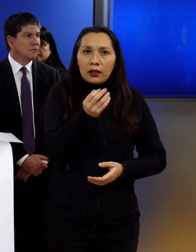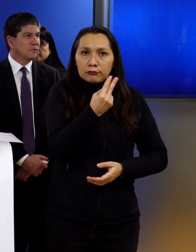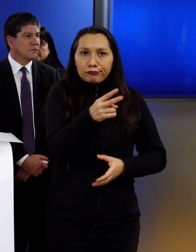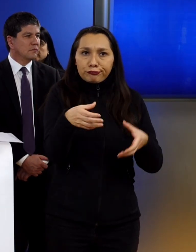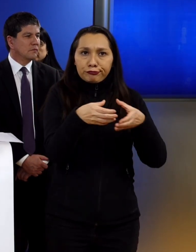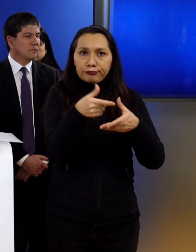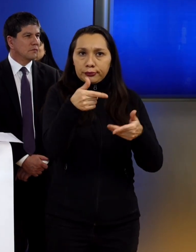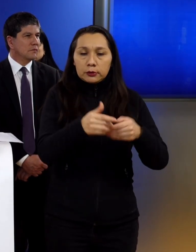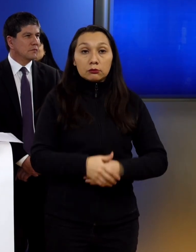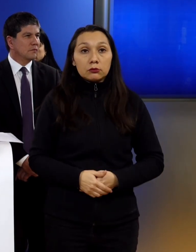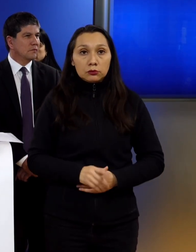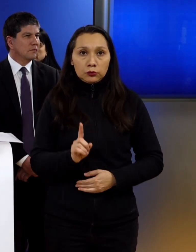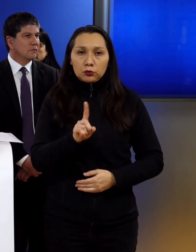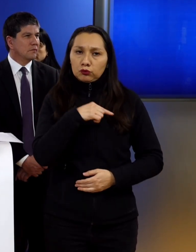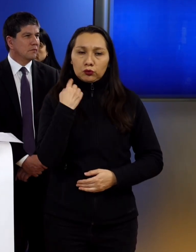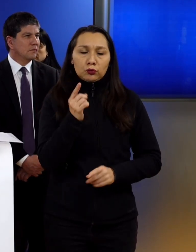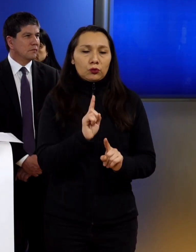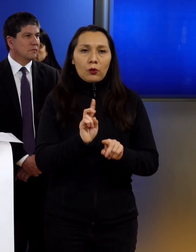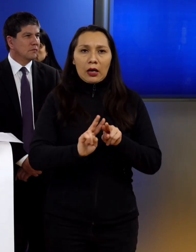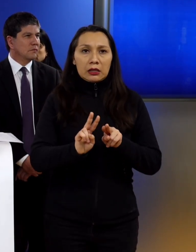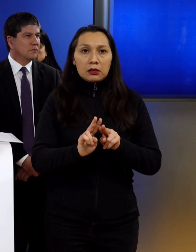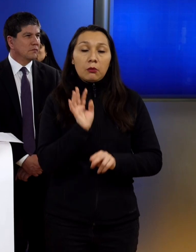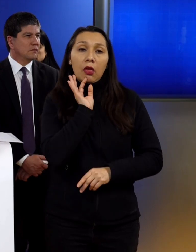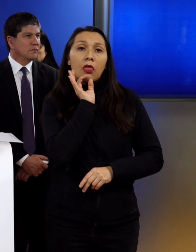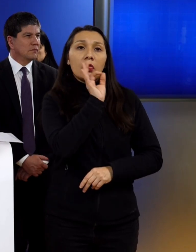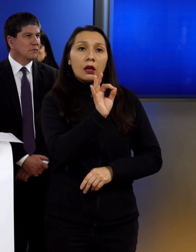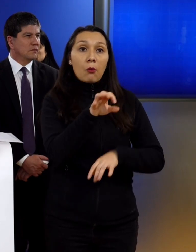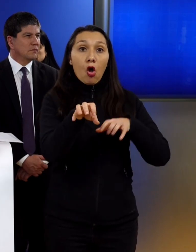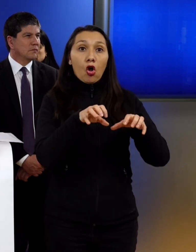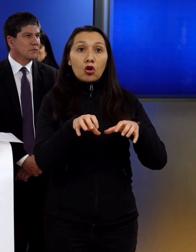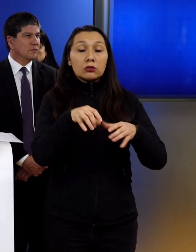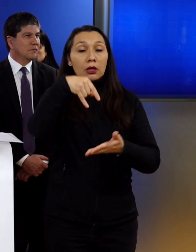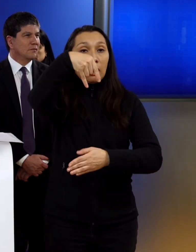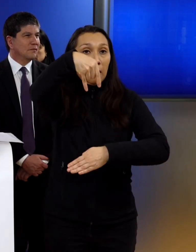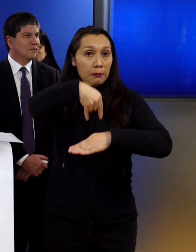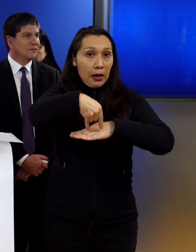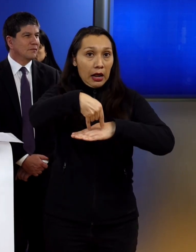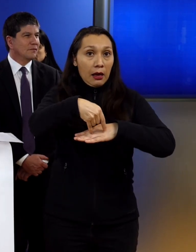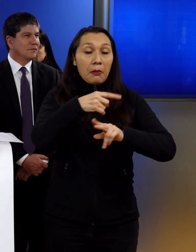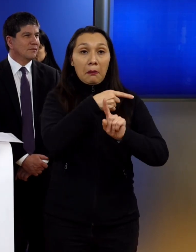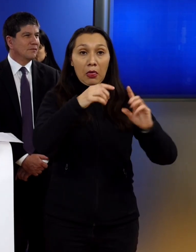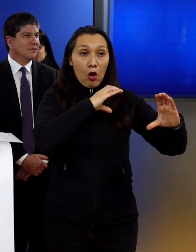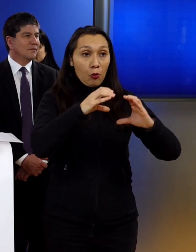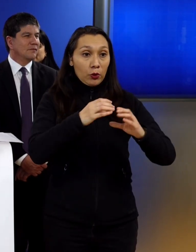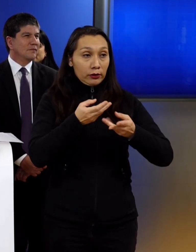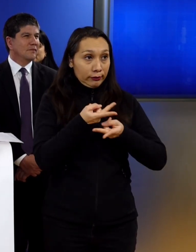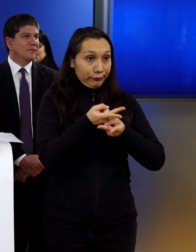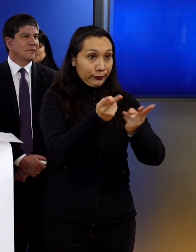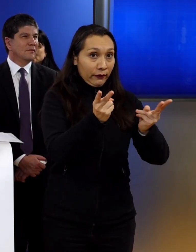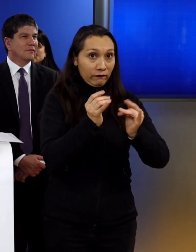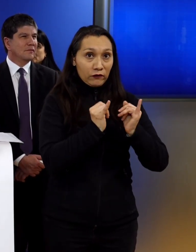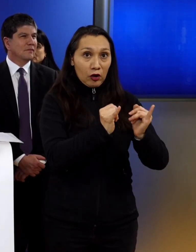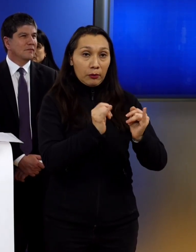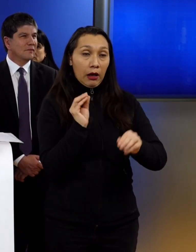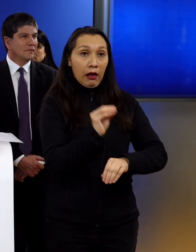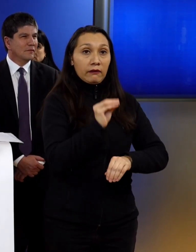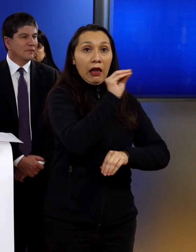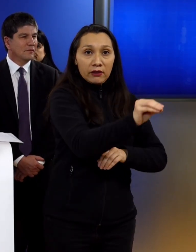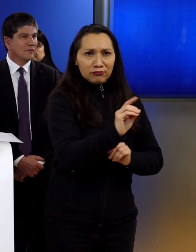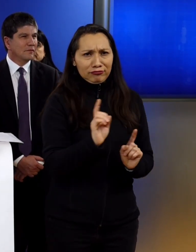ahí? No, nosotros no les decimos cosas a los parlamentarios por los medios de comunicación ni mandamos